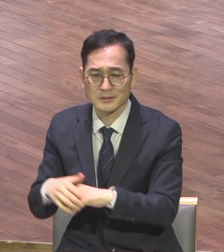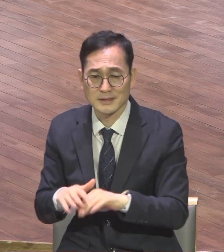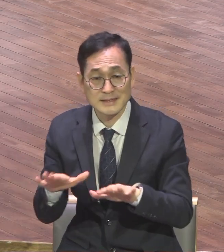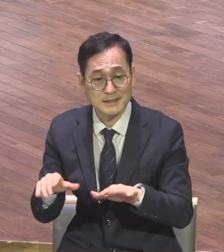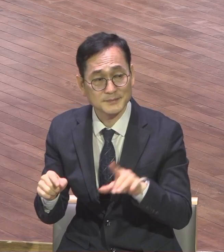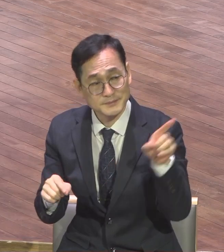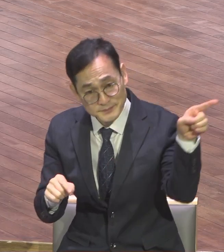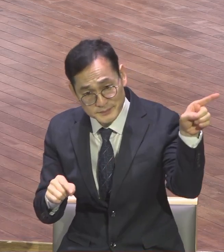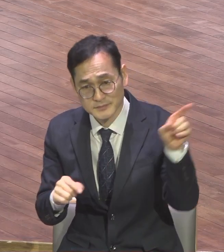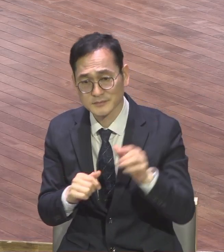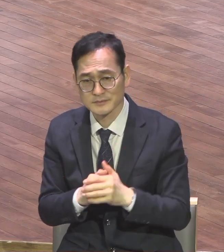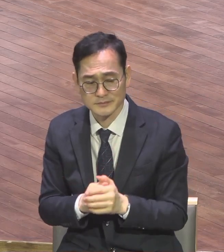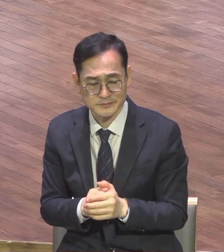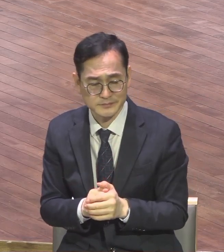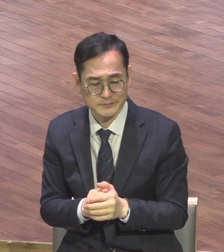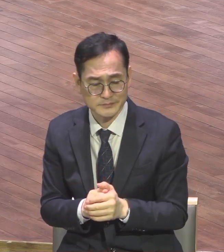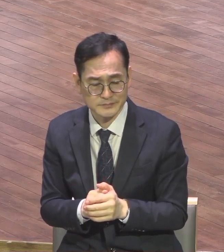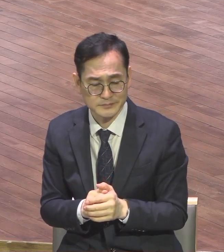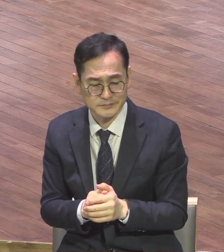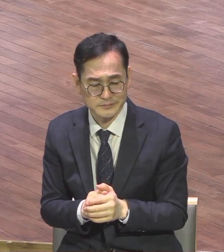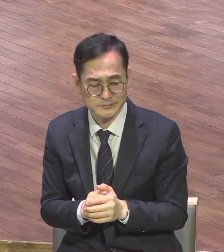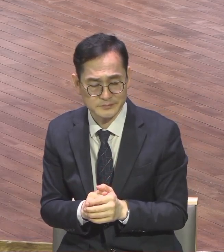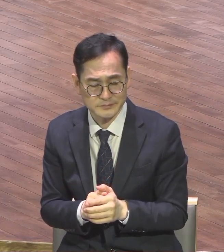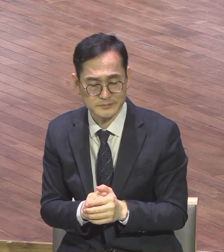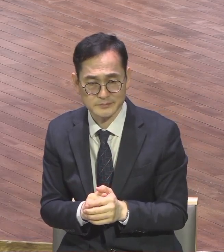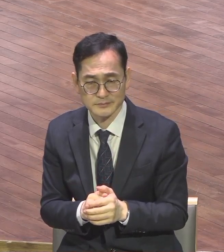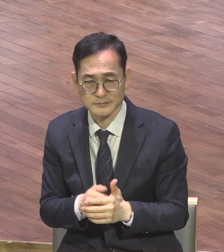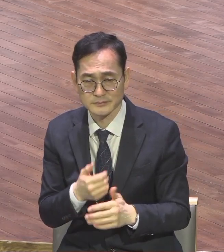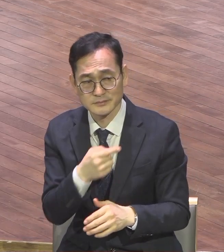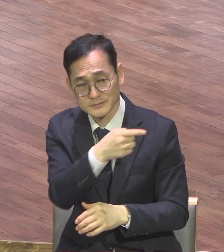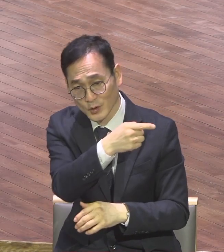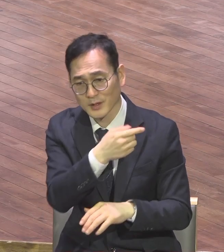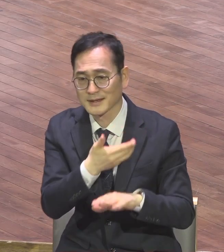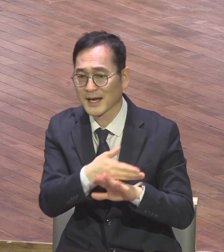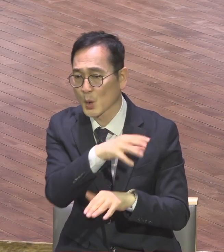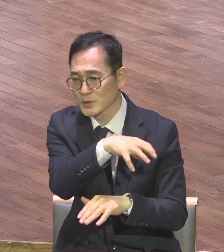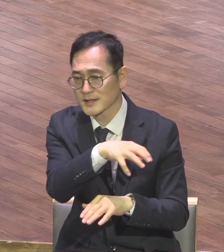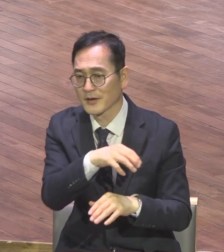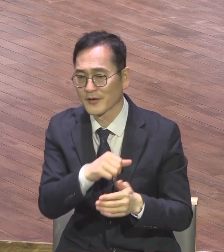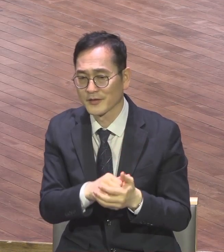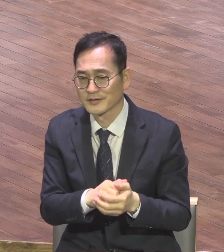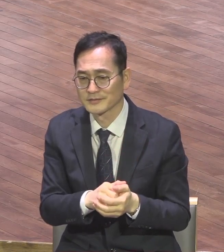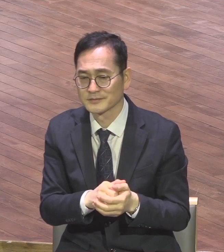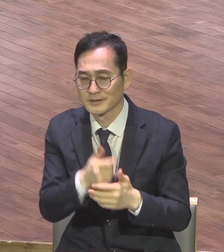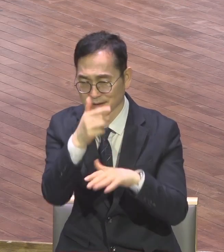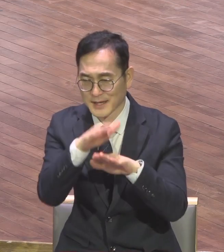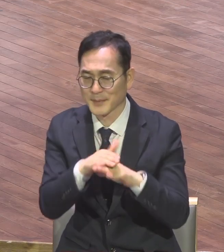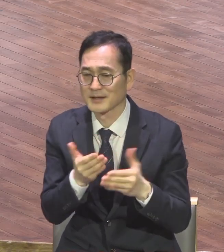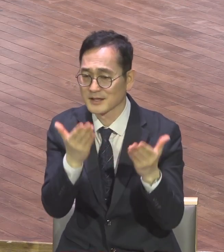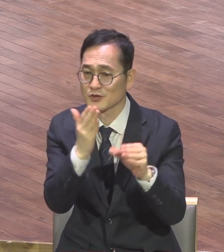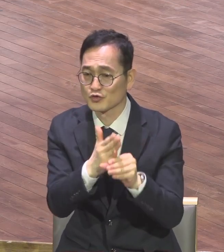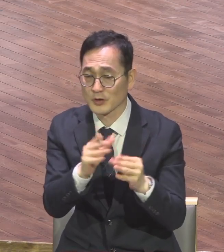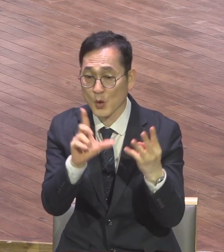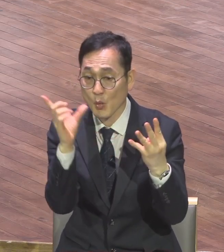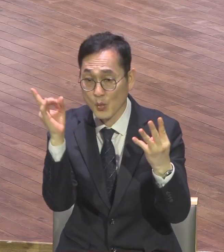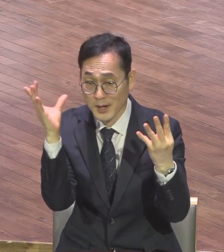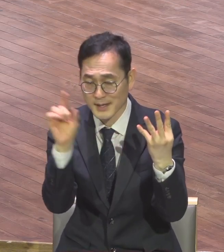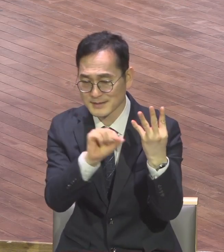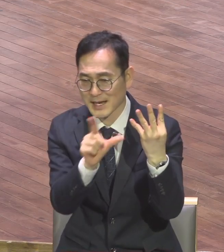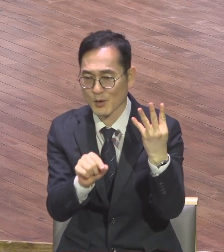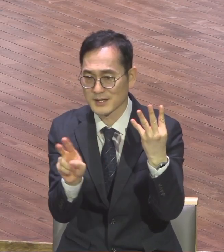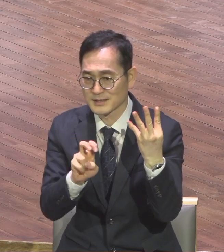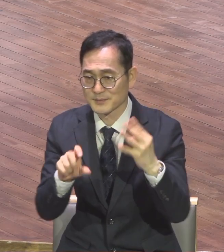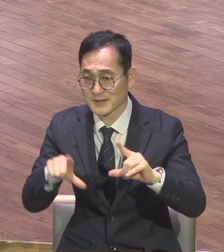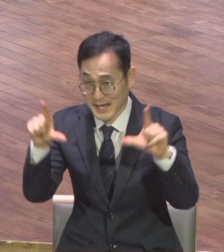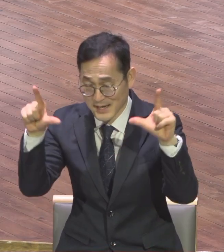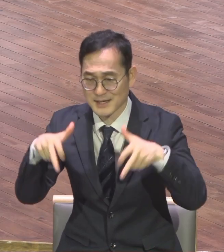예배를 드리고 있습니다. 제가 영상으로 보내주었습니다. 4월 20일이 국가적으로 기념하는 장애인